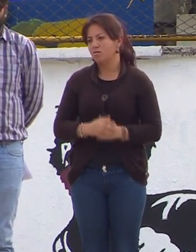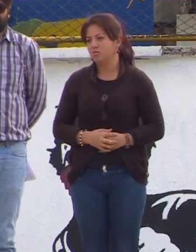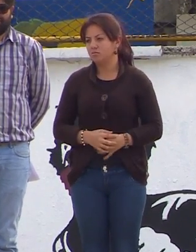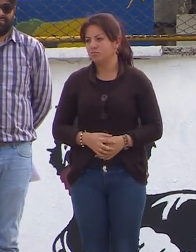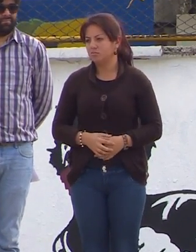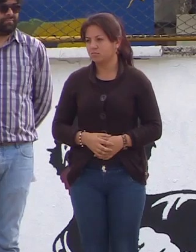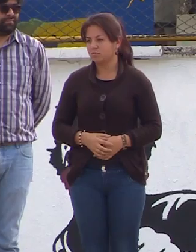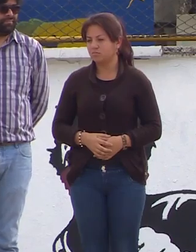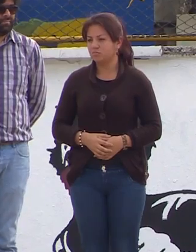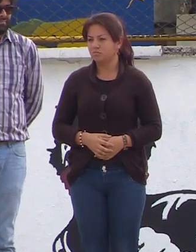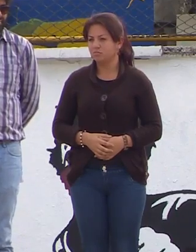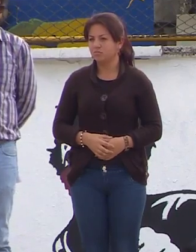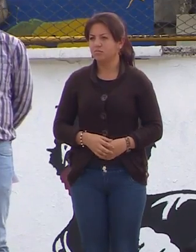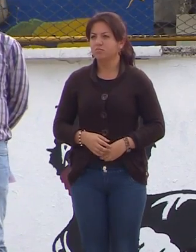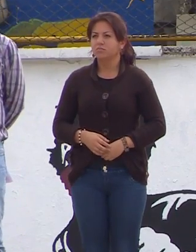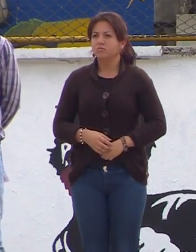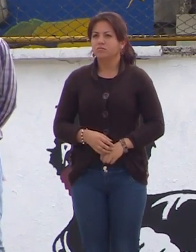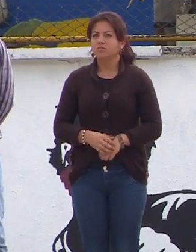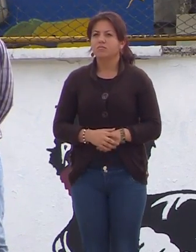Yo quiero felicitar